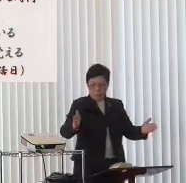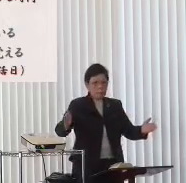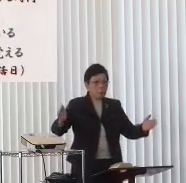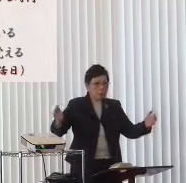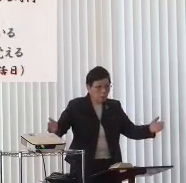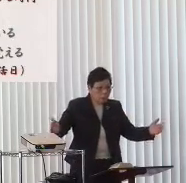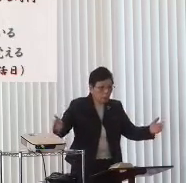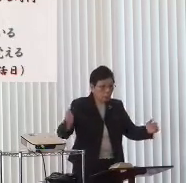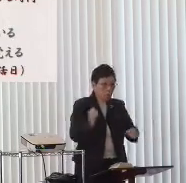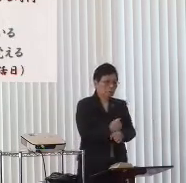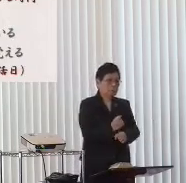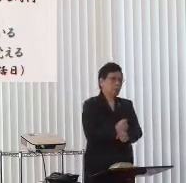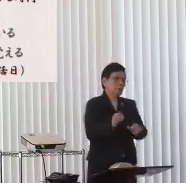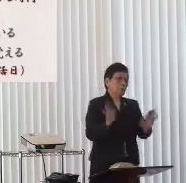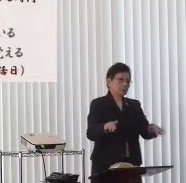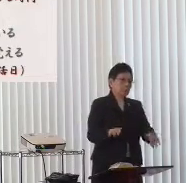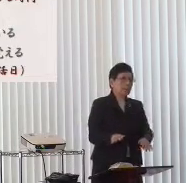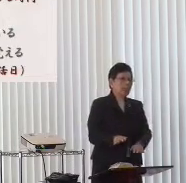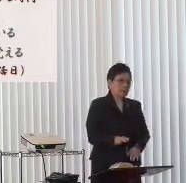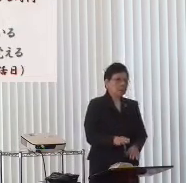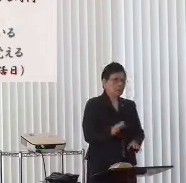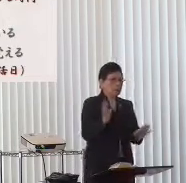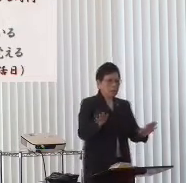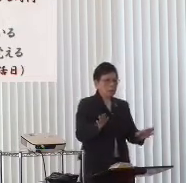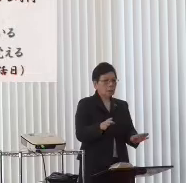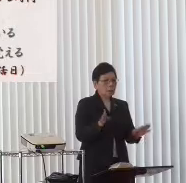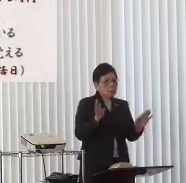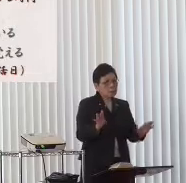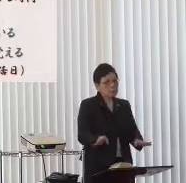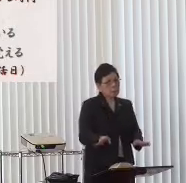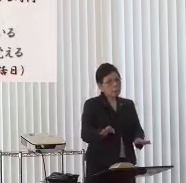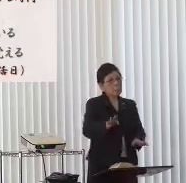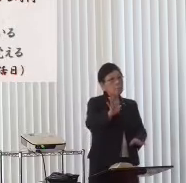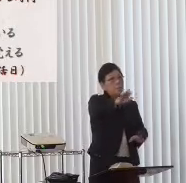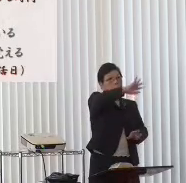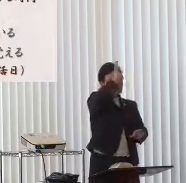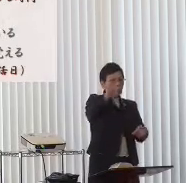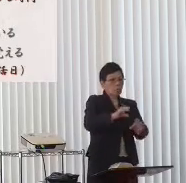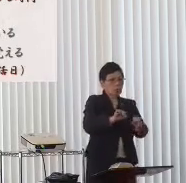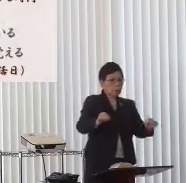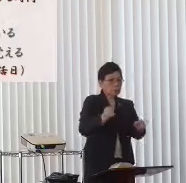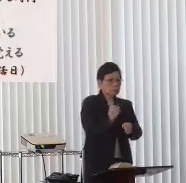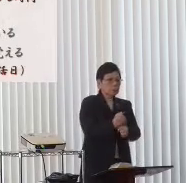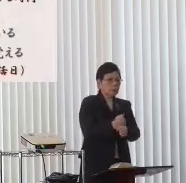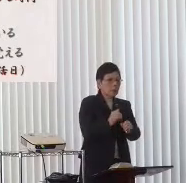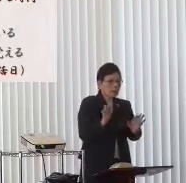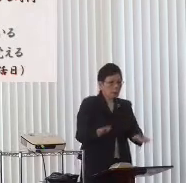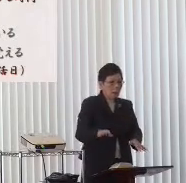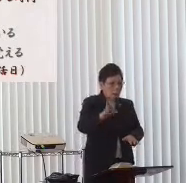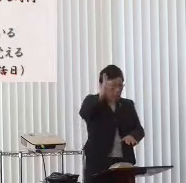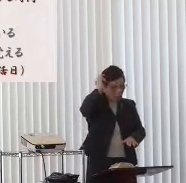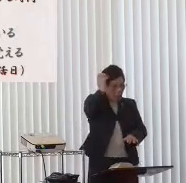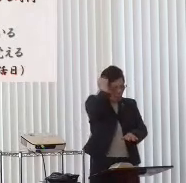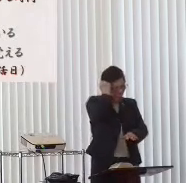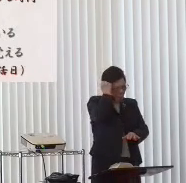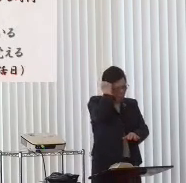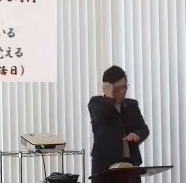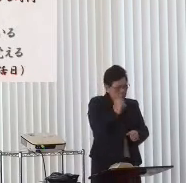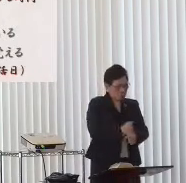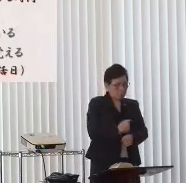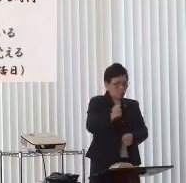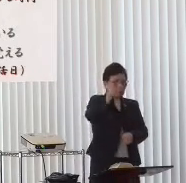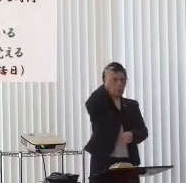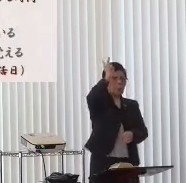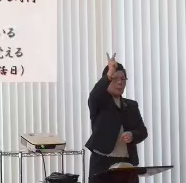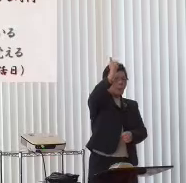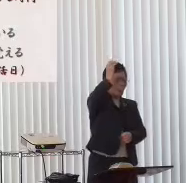から解放される日であり、しかしその日はこの天地万物をお作りになった神を覚える日、創造主を覚える日である